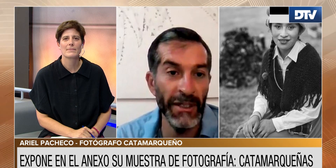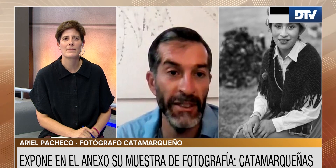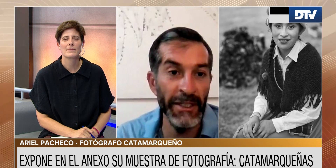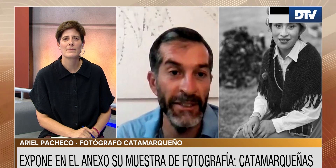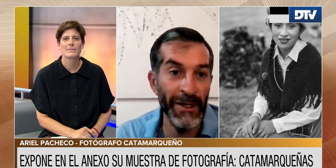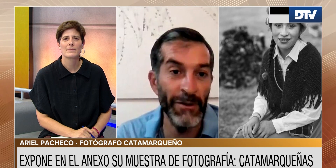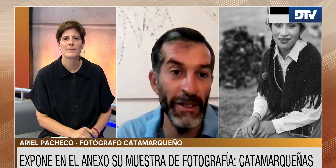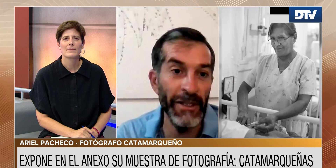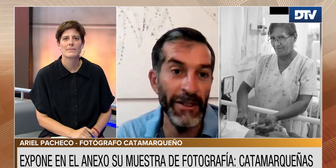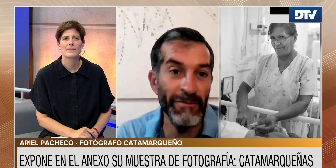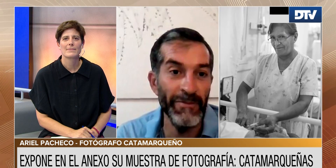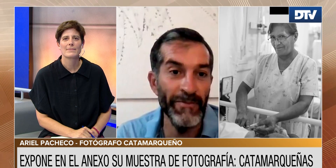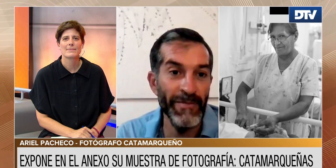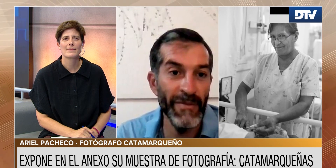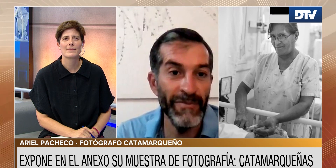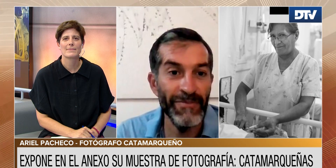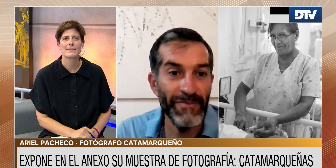forma que tienen llevar la vida.